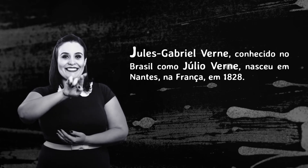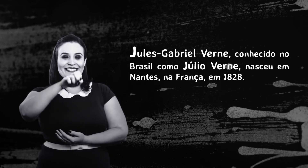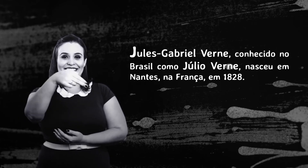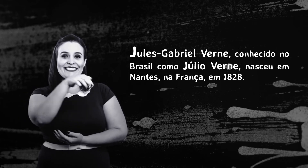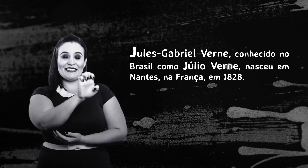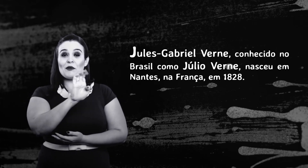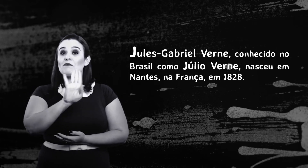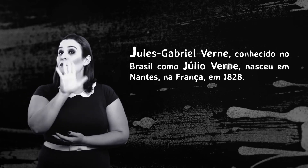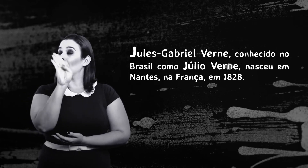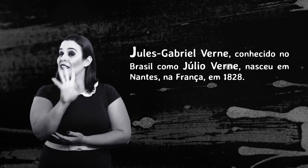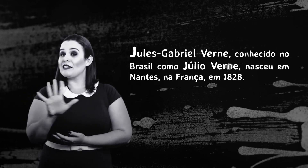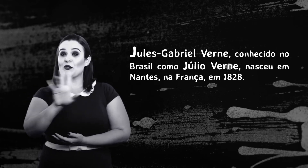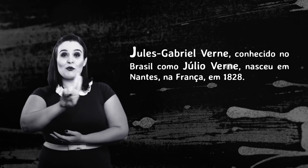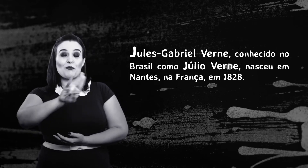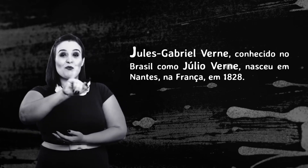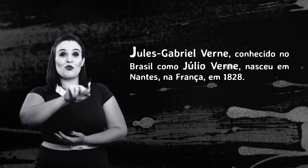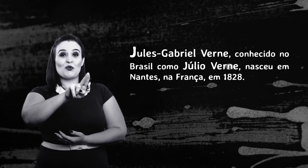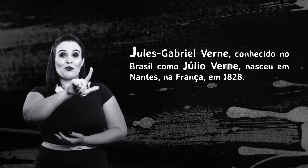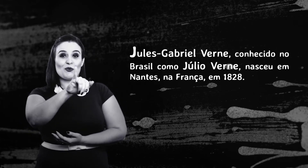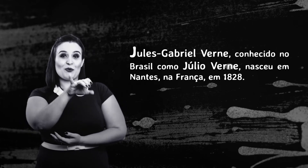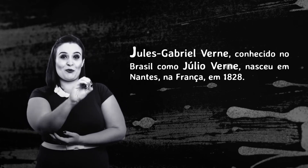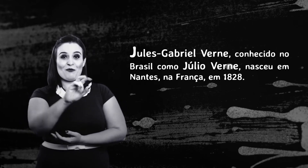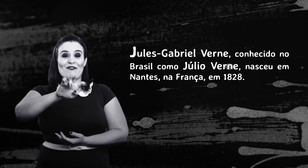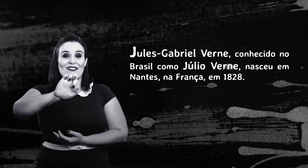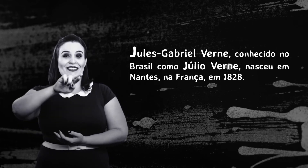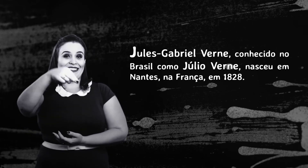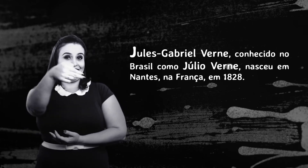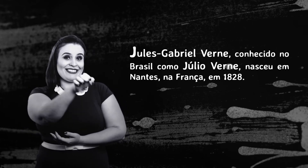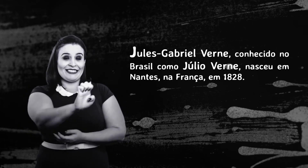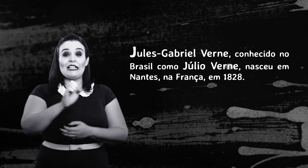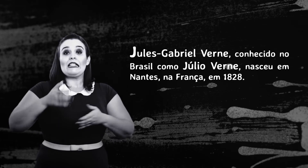Brasil como Júlio Verne, nasceu em Nantes, na França, em